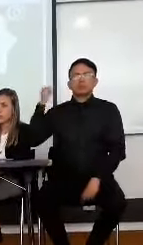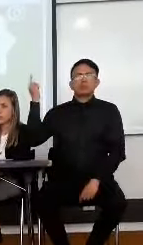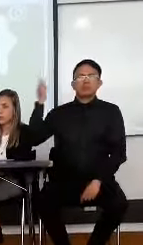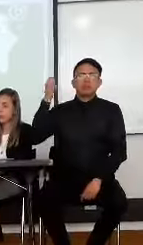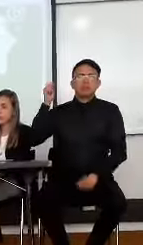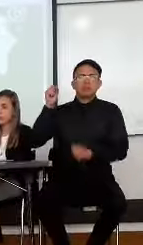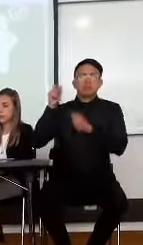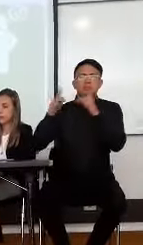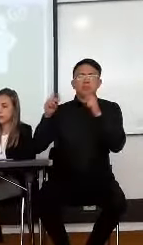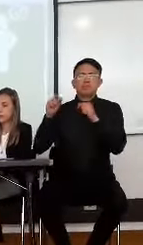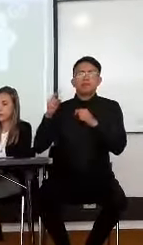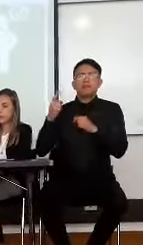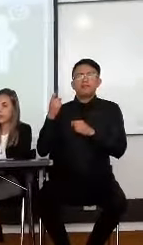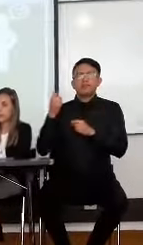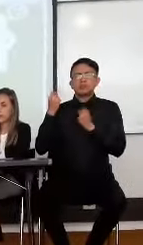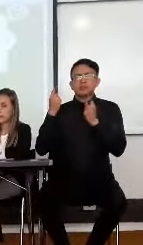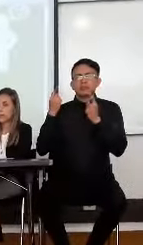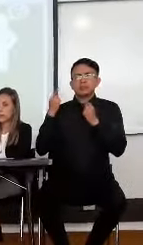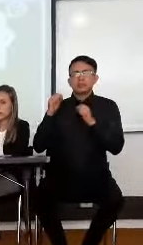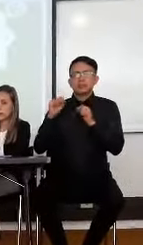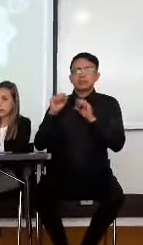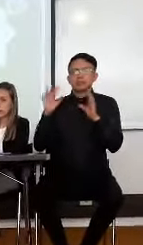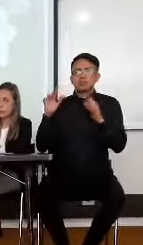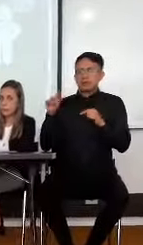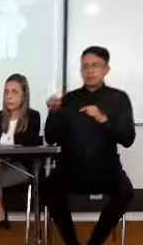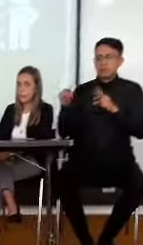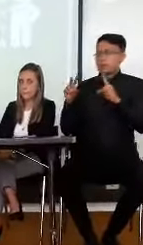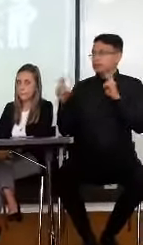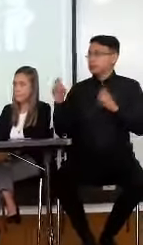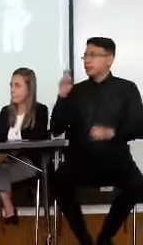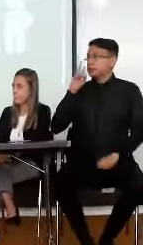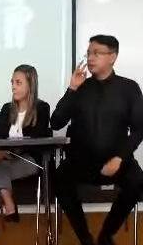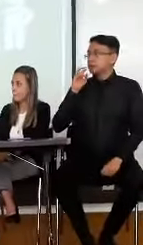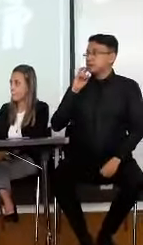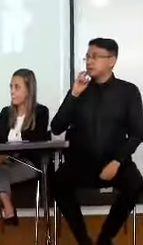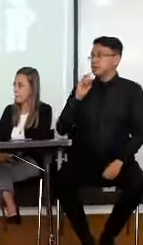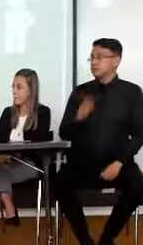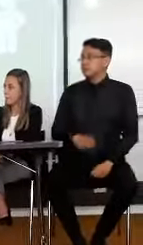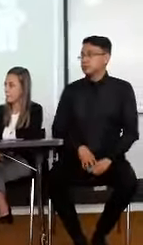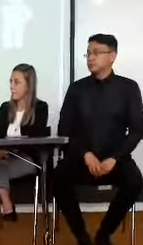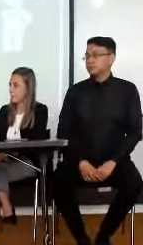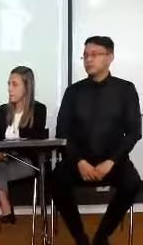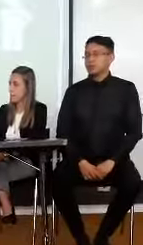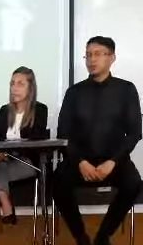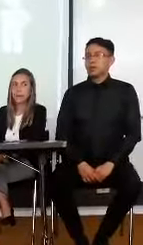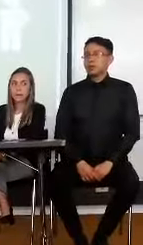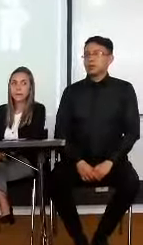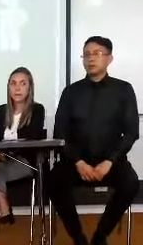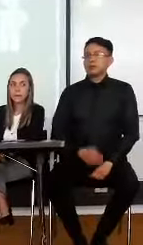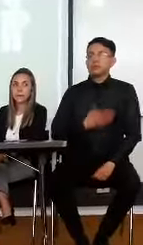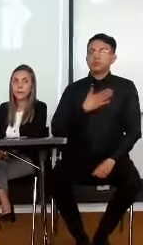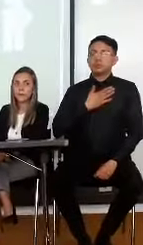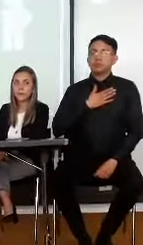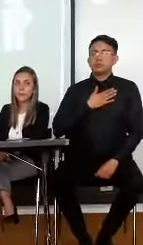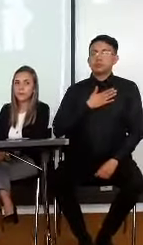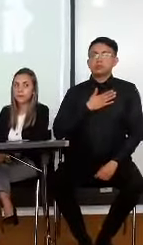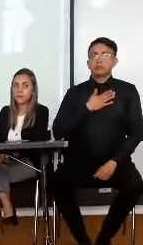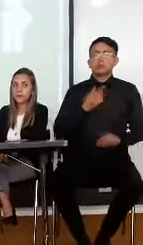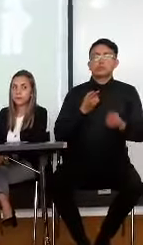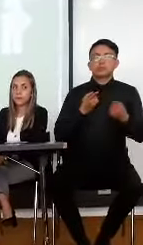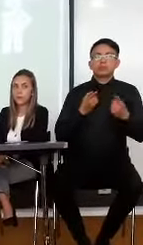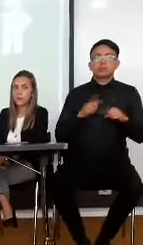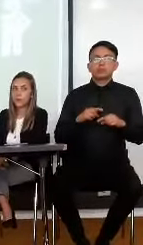muchas requerimos apoyos para entender información y más sobre estos temas de salud sexual y reproductiva. Y personalmente,